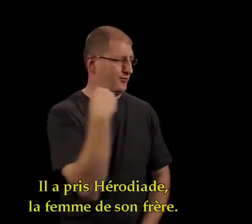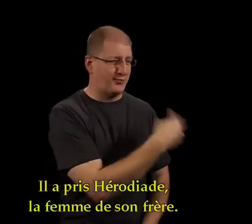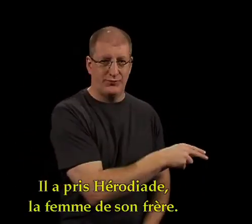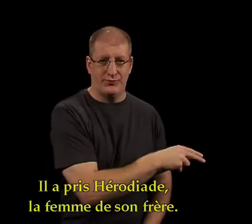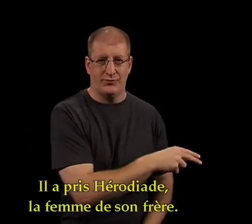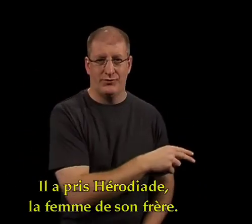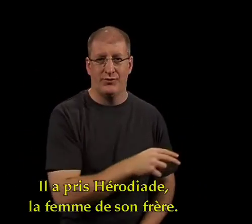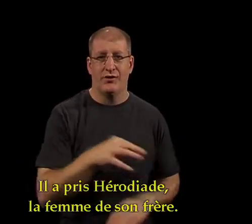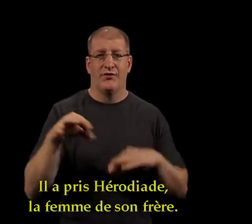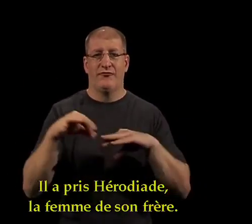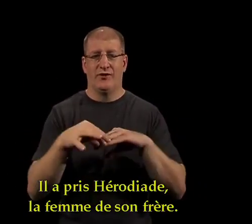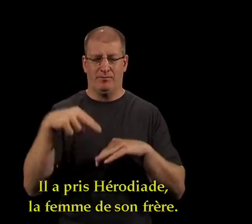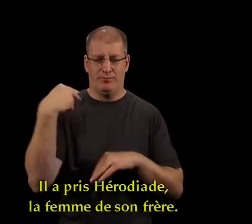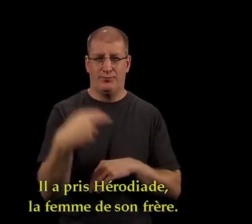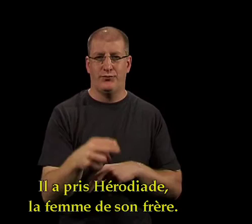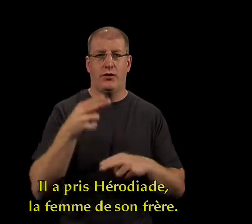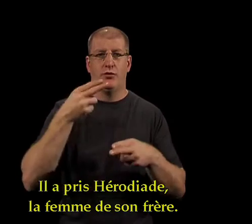Il a pris Hérodiade, la femme de son frère.